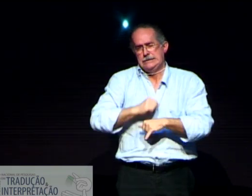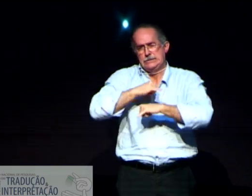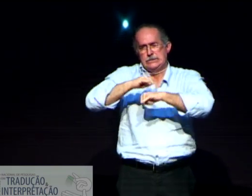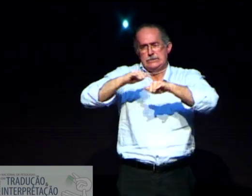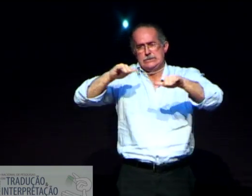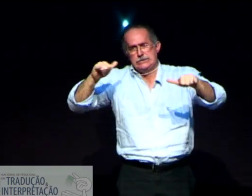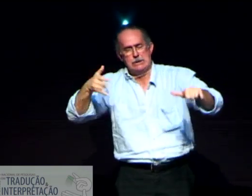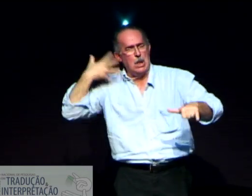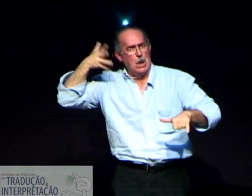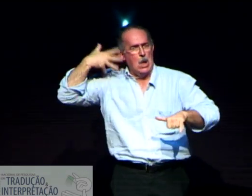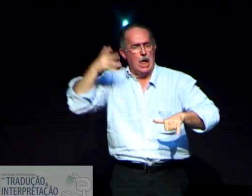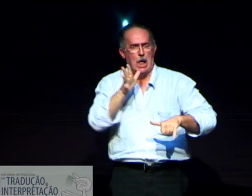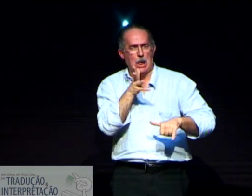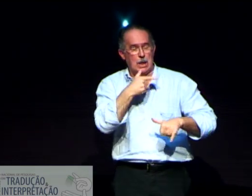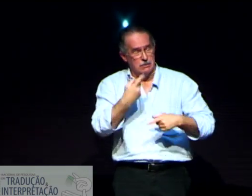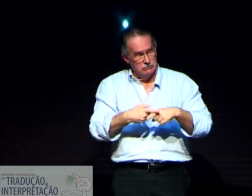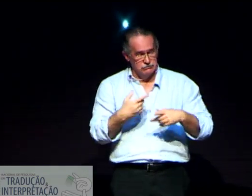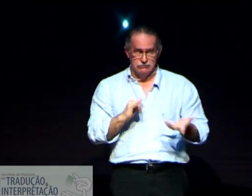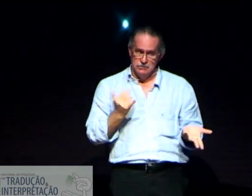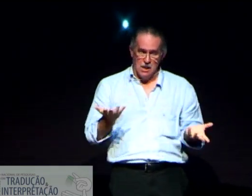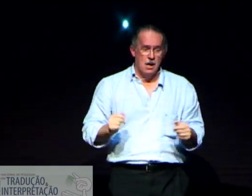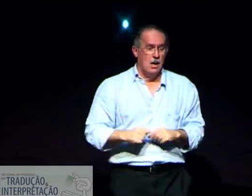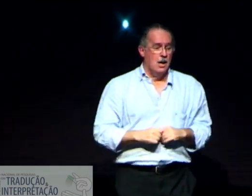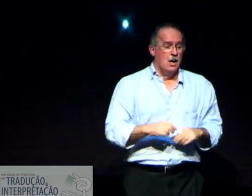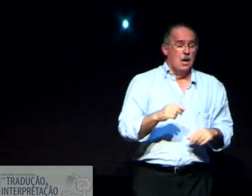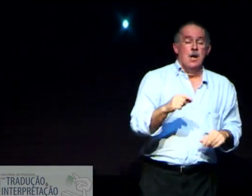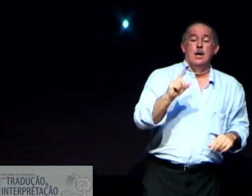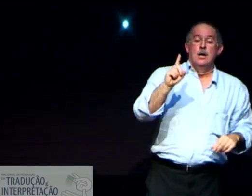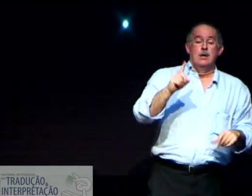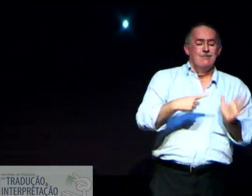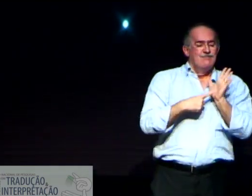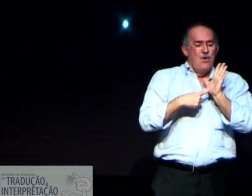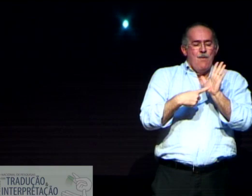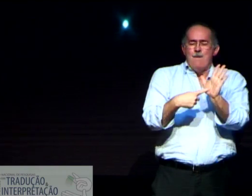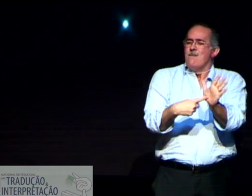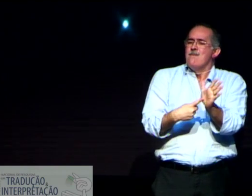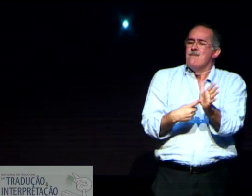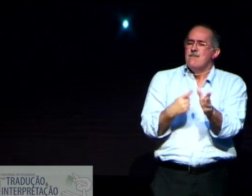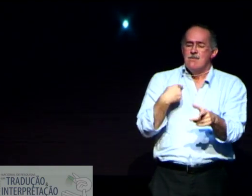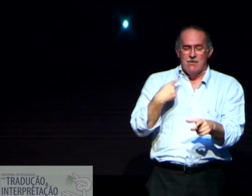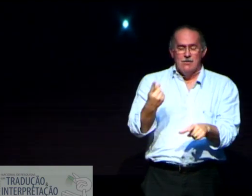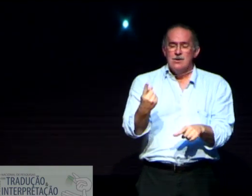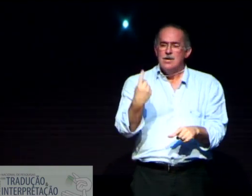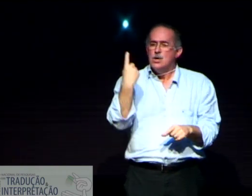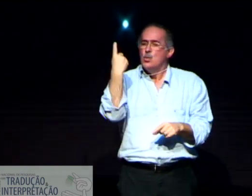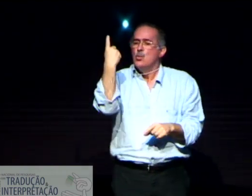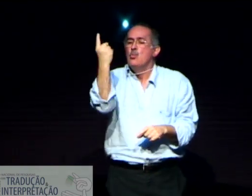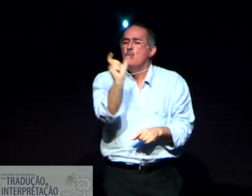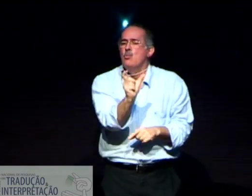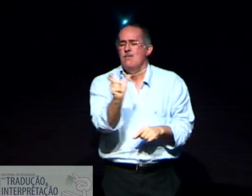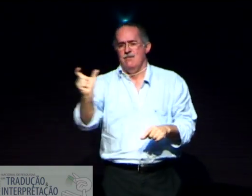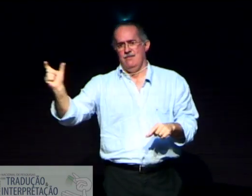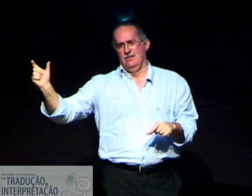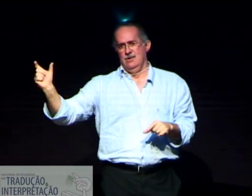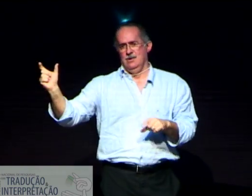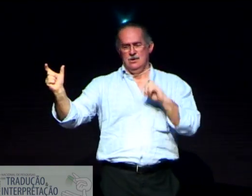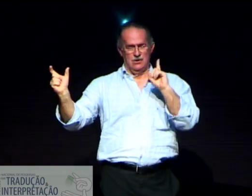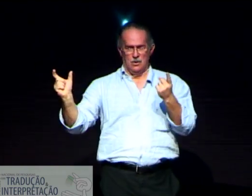Infelizmente, nós não vamos ter tempo de apresentar todos os exemplos aqui, porque nosso tempo é muito curto.